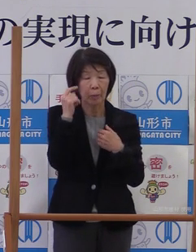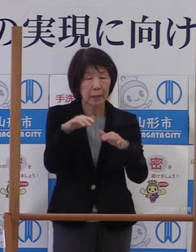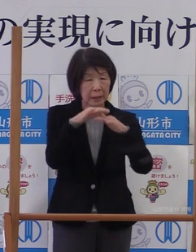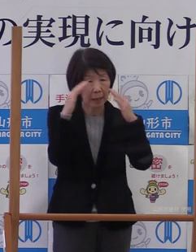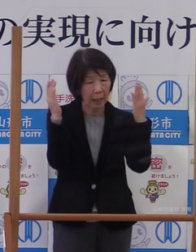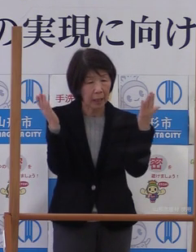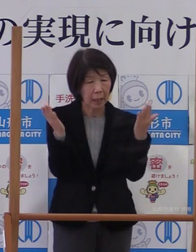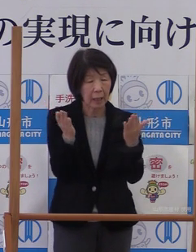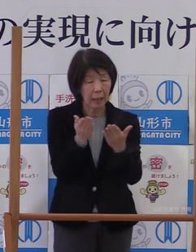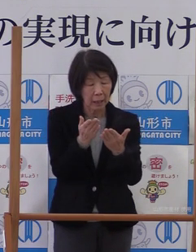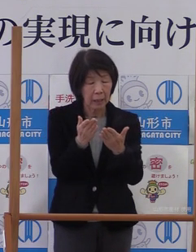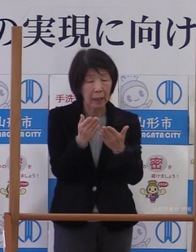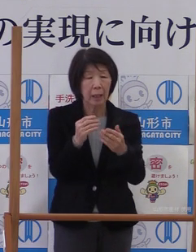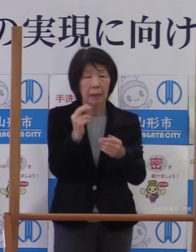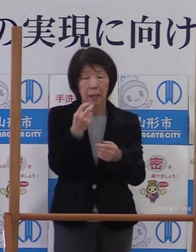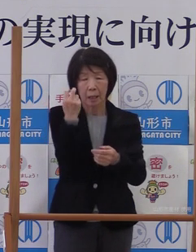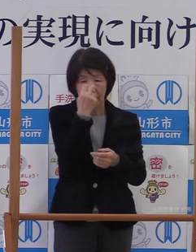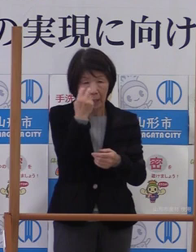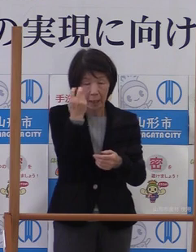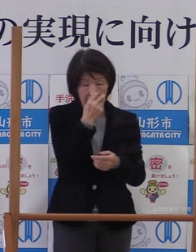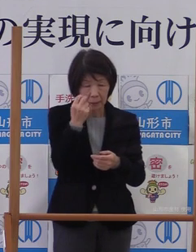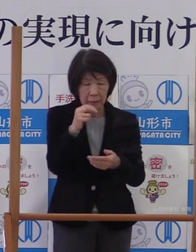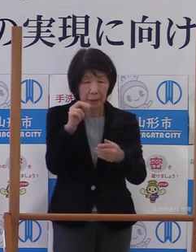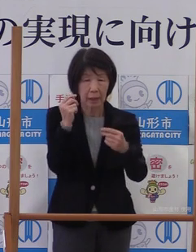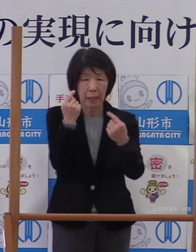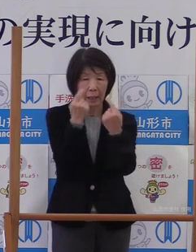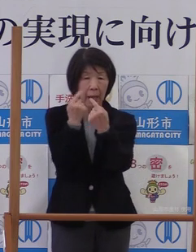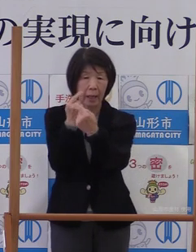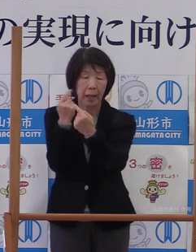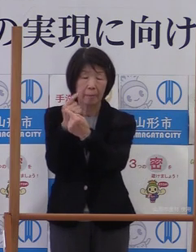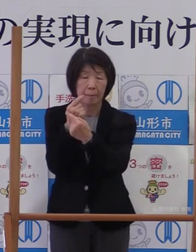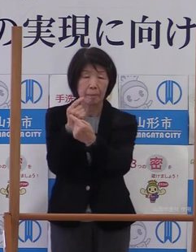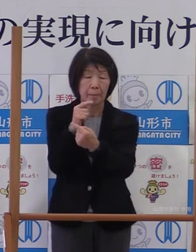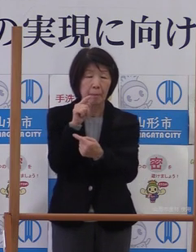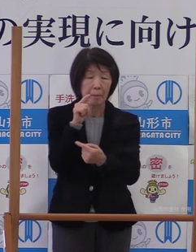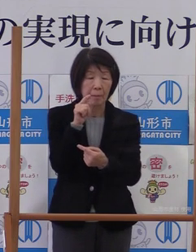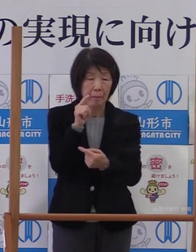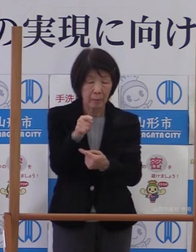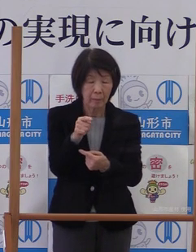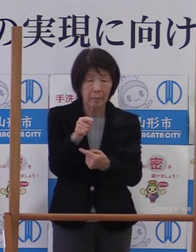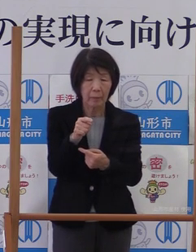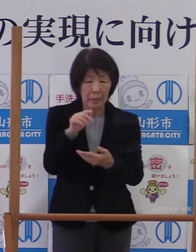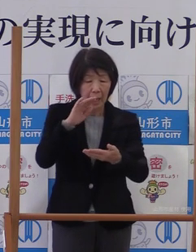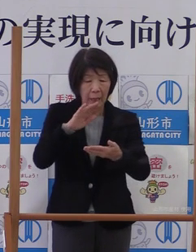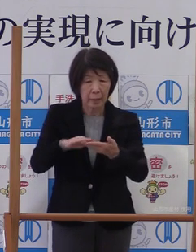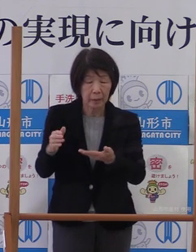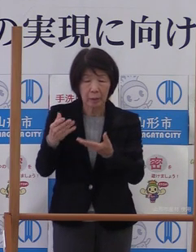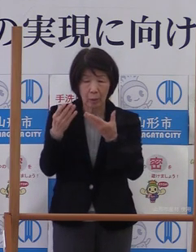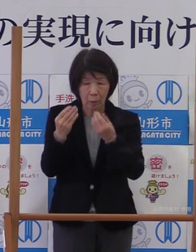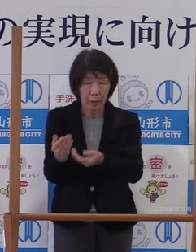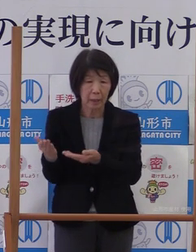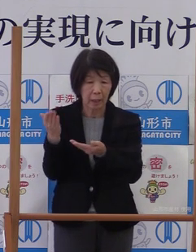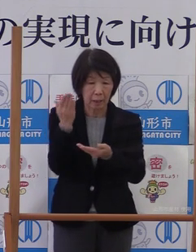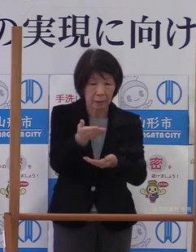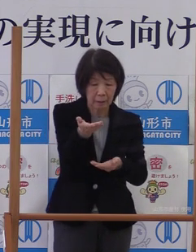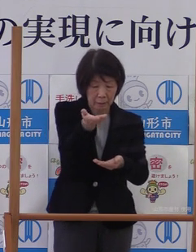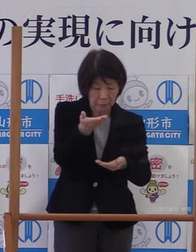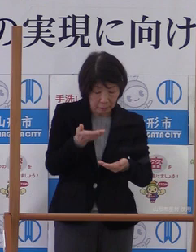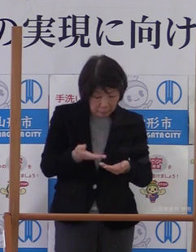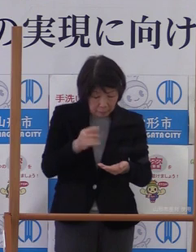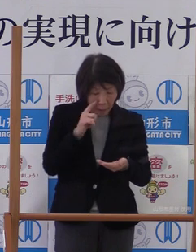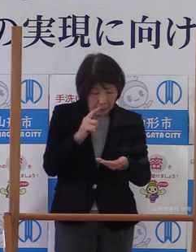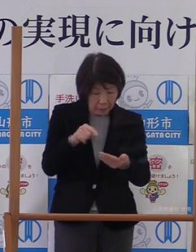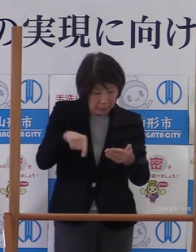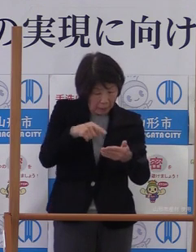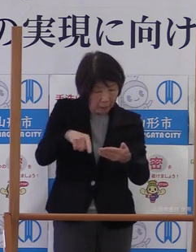ますとその維持管理に要するような契約、点検に関するような経費という形で引き継ぎを受けて中身を見させてもらって、今後ど